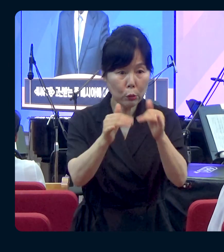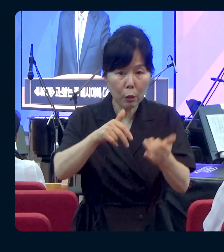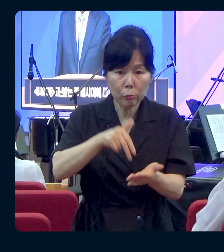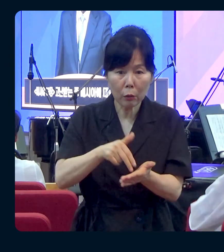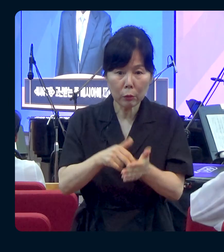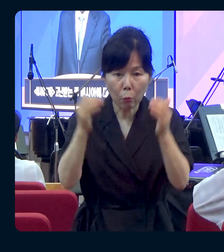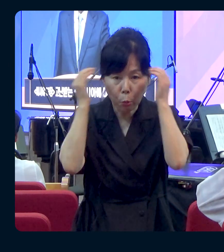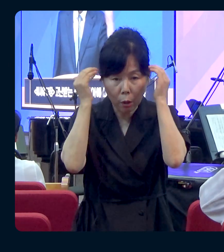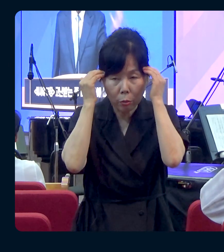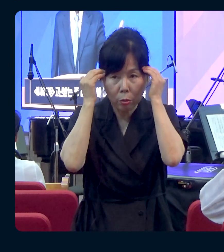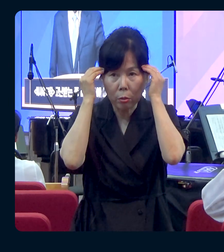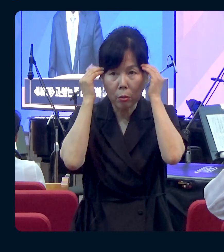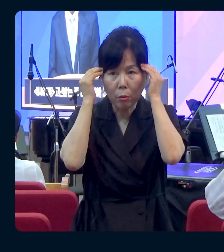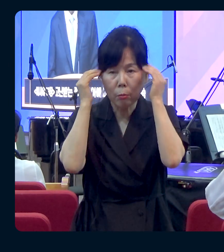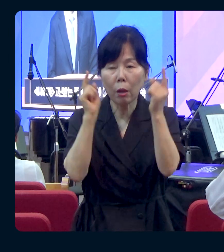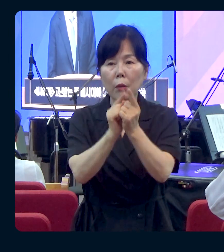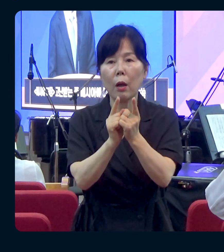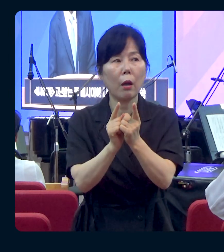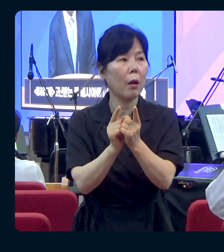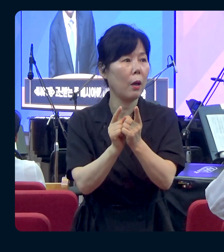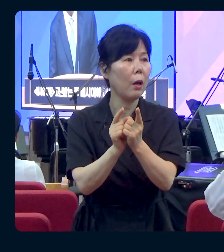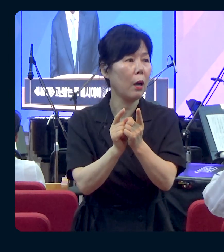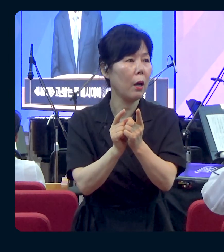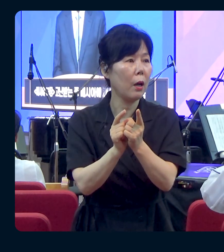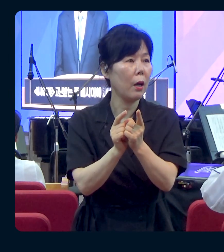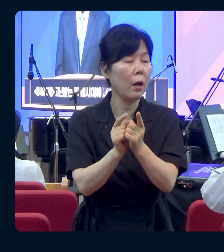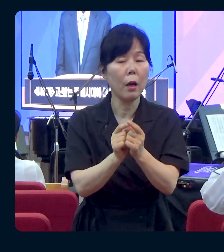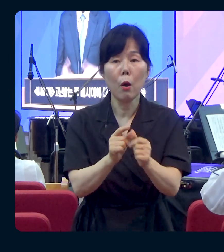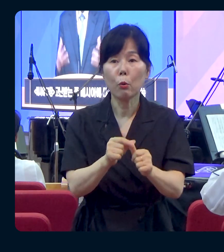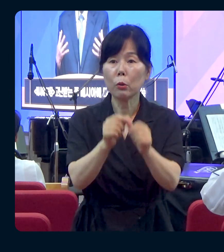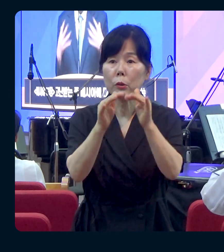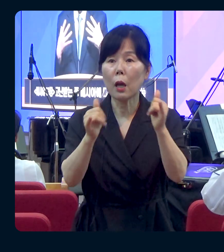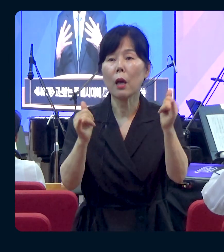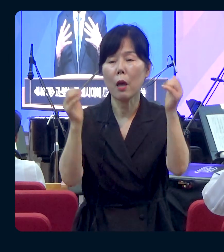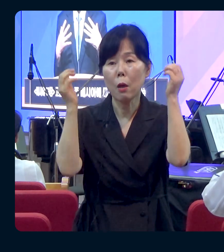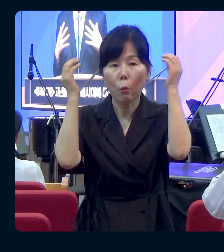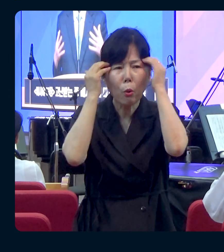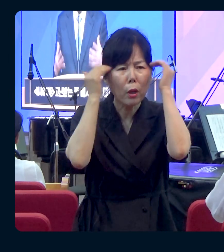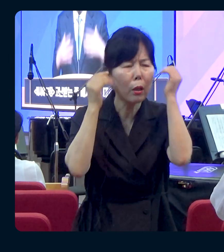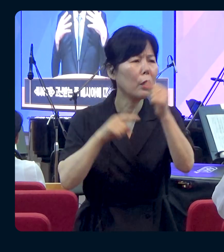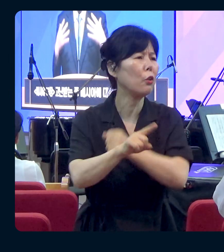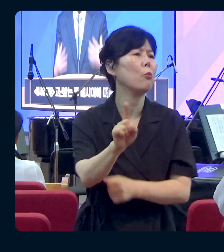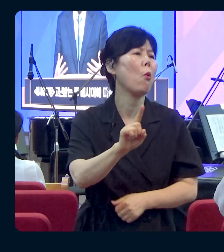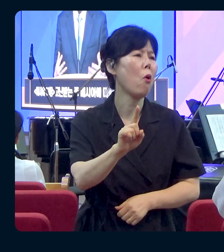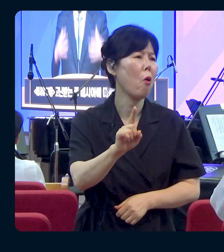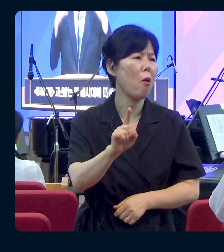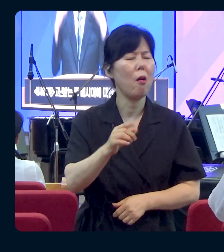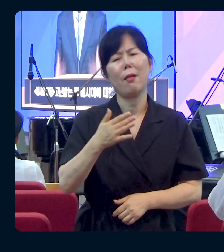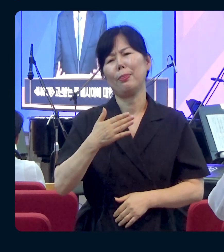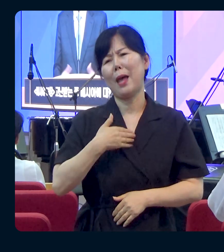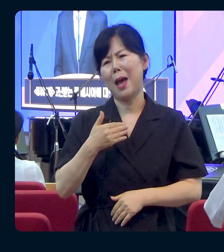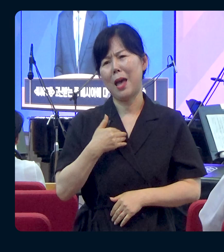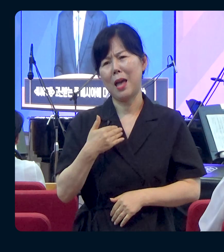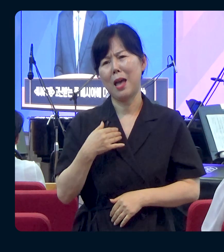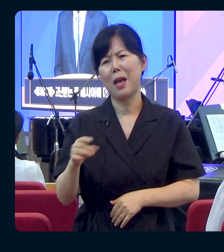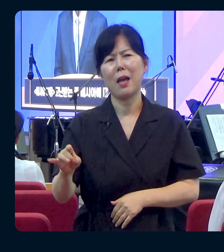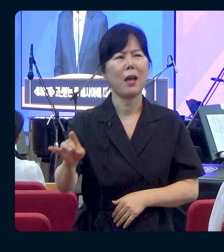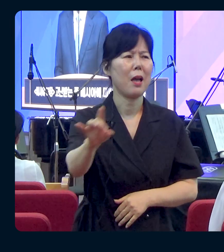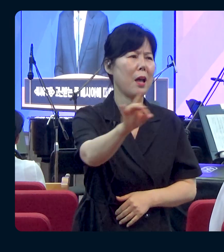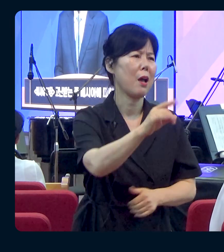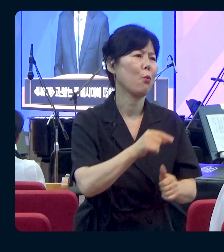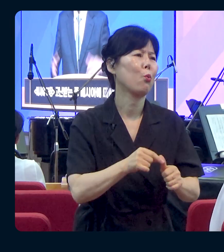메시아인데, 그런데 고난을 당한다는 거예요. 자, 그런데 그 메시아의 고난은 바로 우리를 구원하고 회복하기 위한